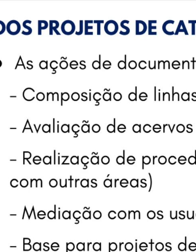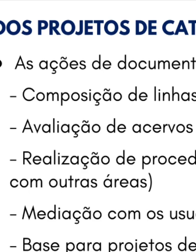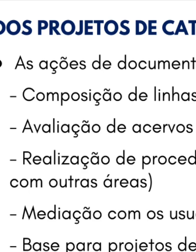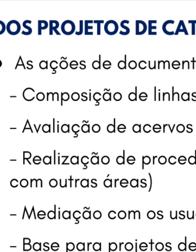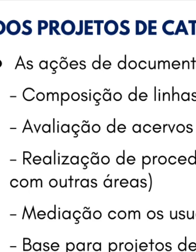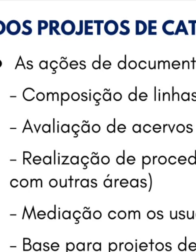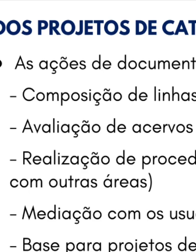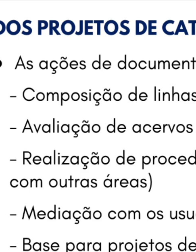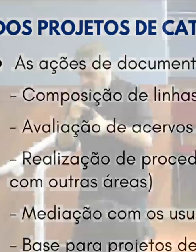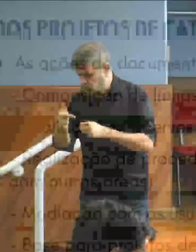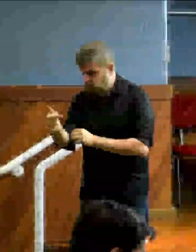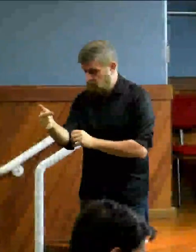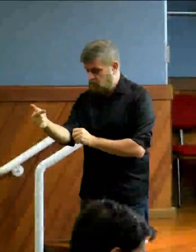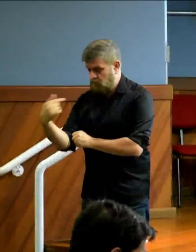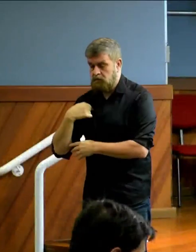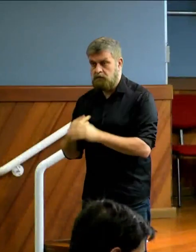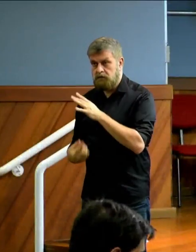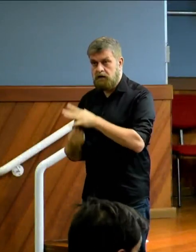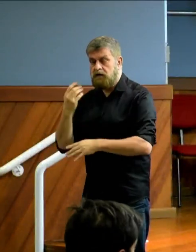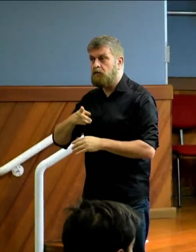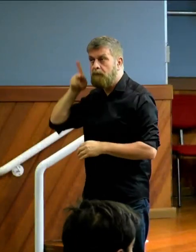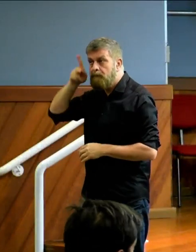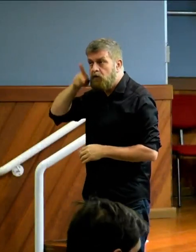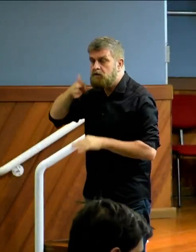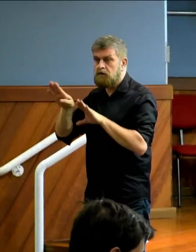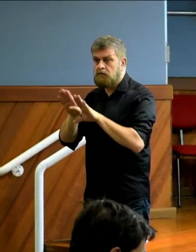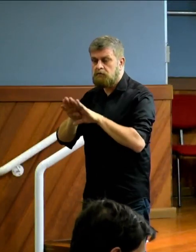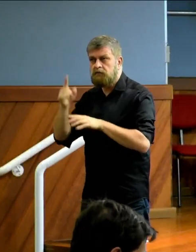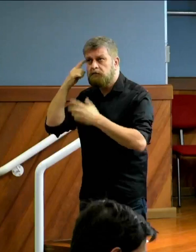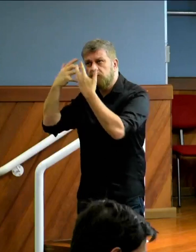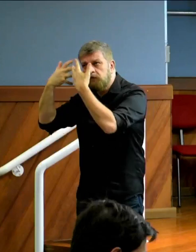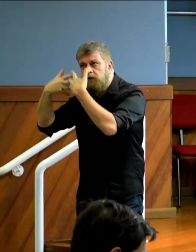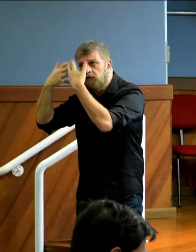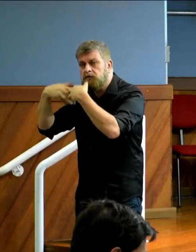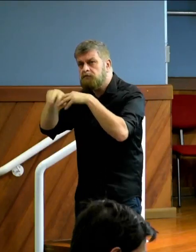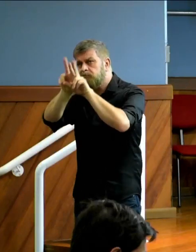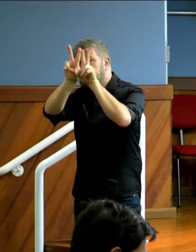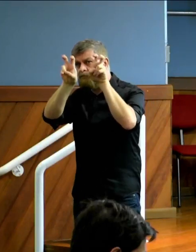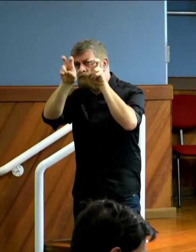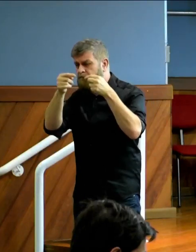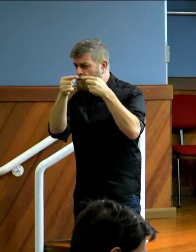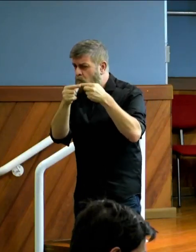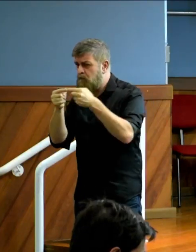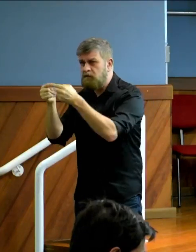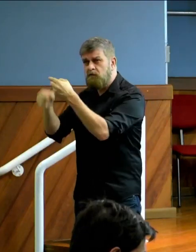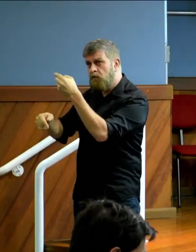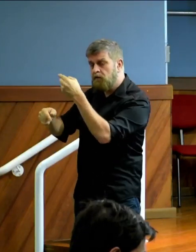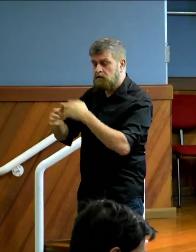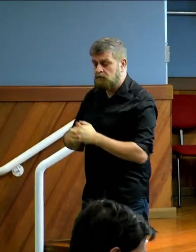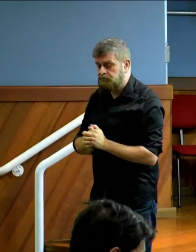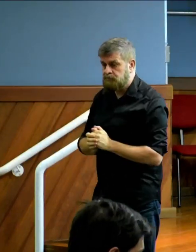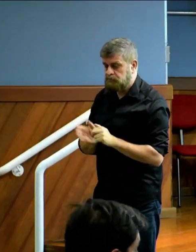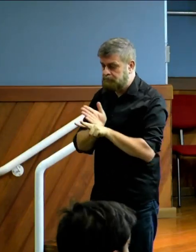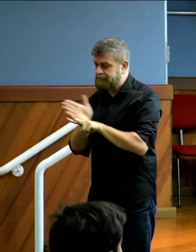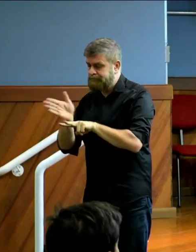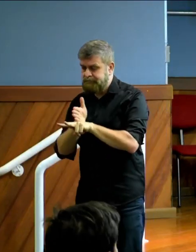esse trabalho de fizemos uma política ou temos conjuntos, vamos refletir sobre a pertinência ou não, principalmente quando